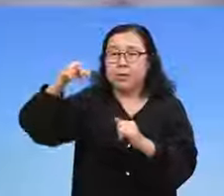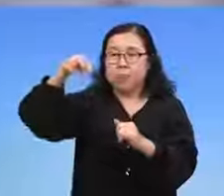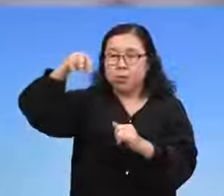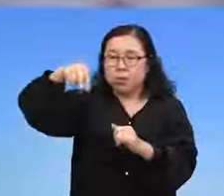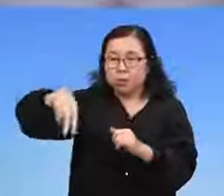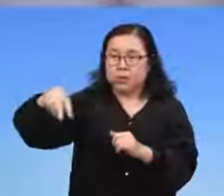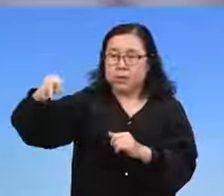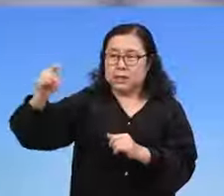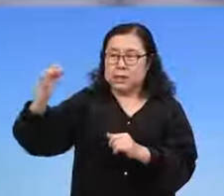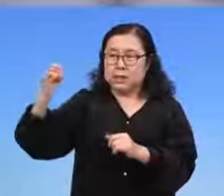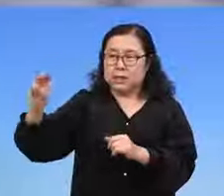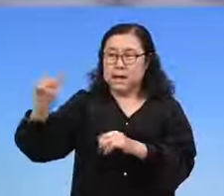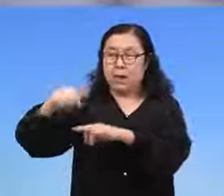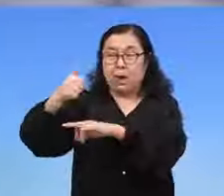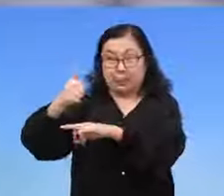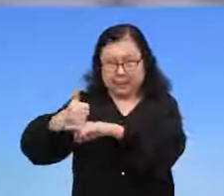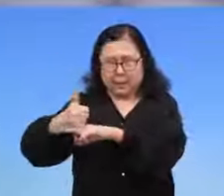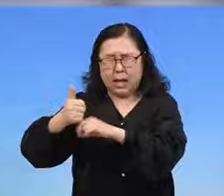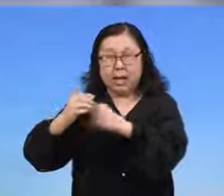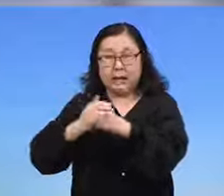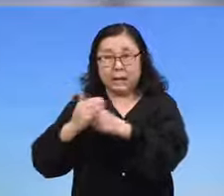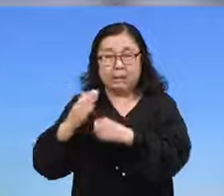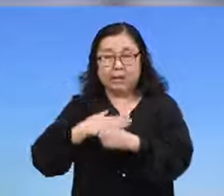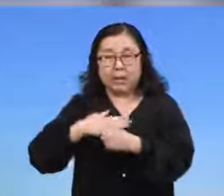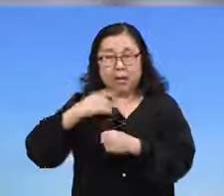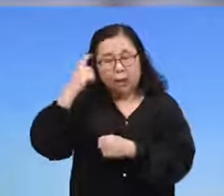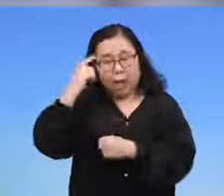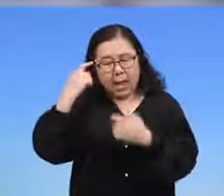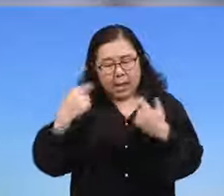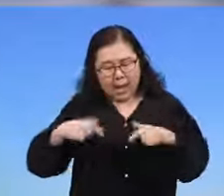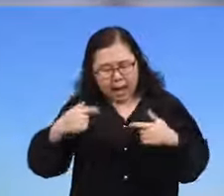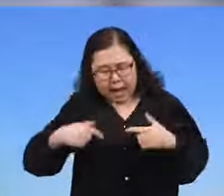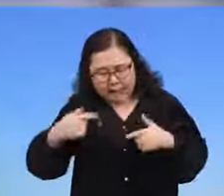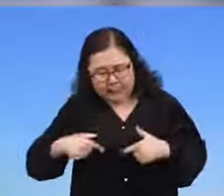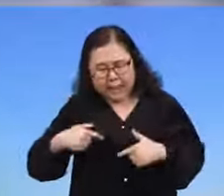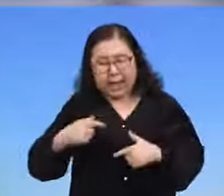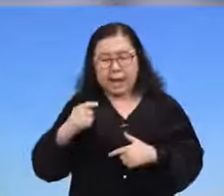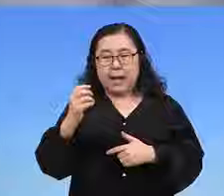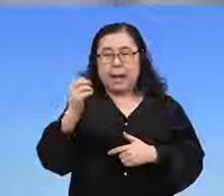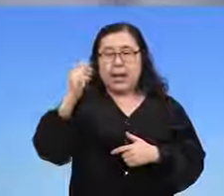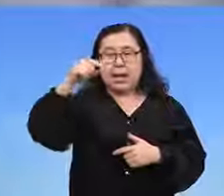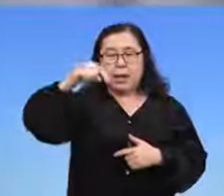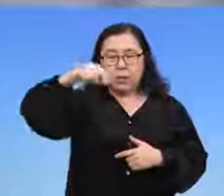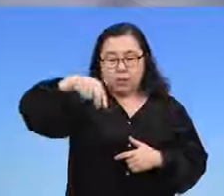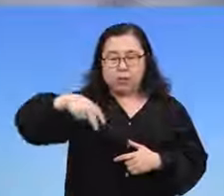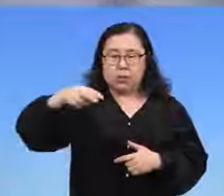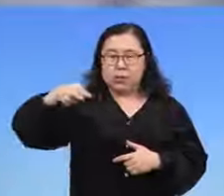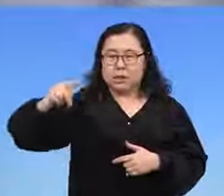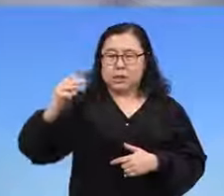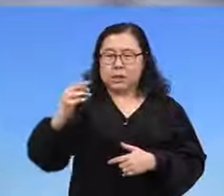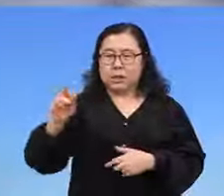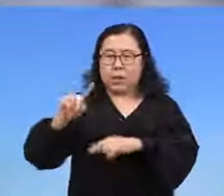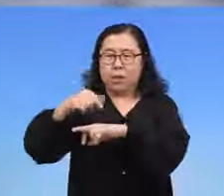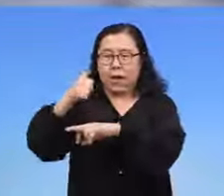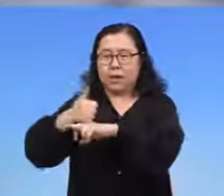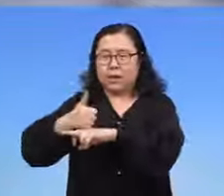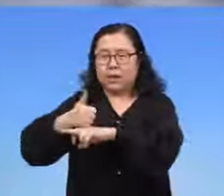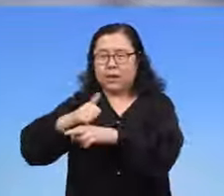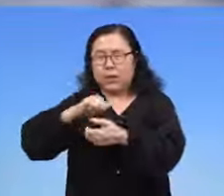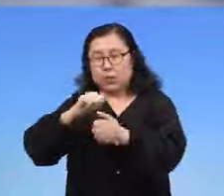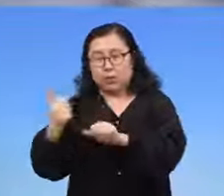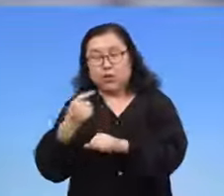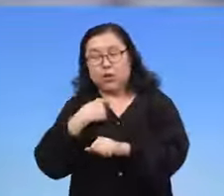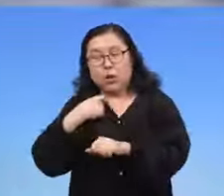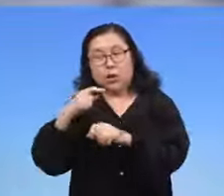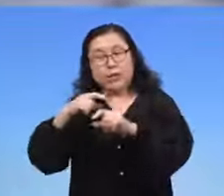왕이거든요. 그러니까 제가 왜 샤워하면서 우시야 왕이 죽던 해에, 우시야 왕이 죽던 해에 이런 것들을 제가